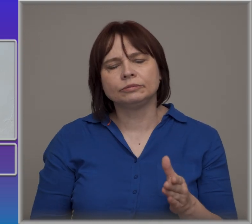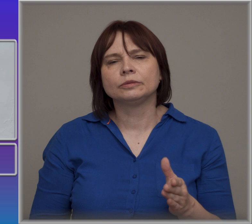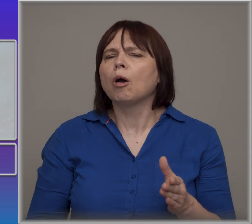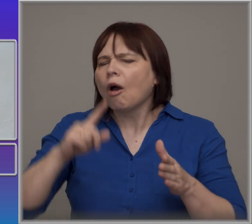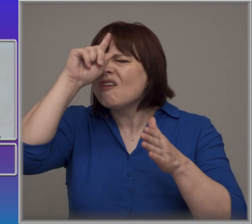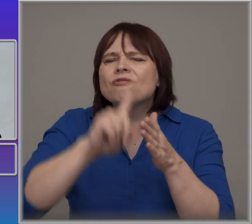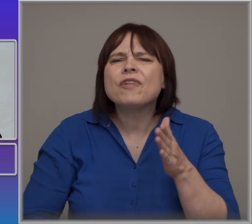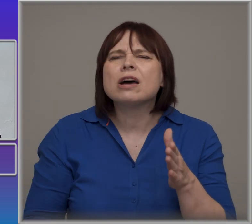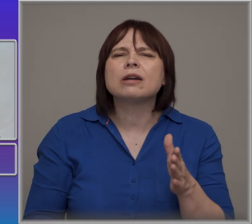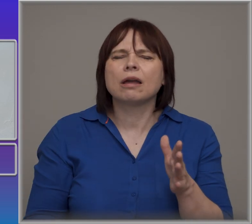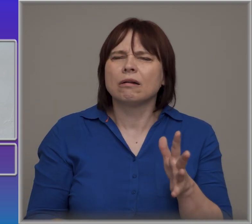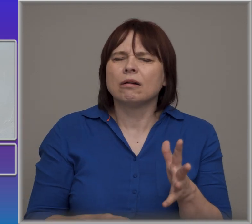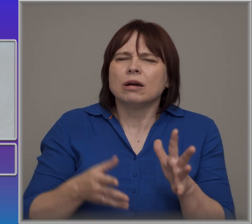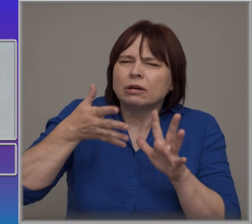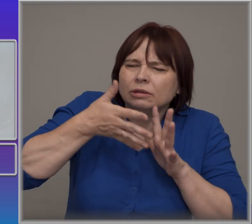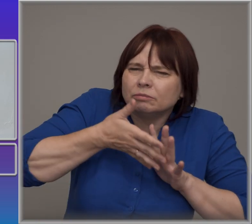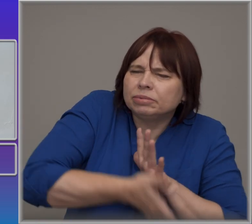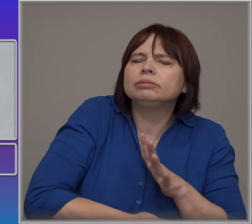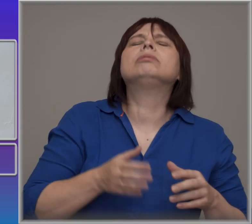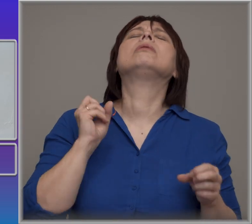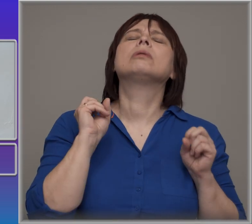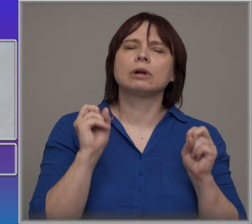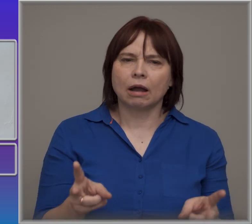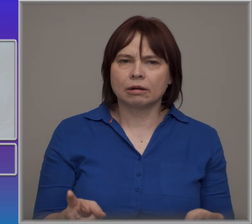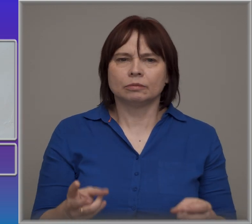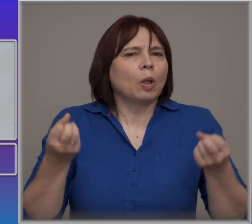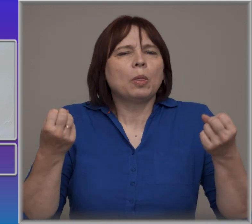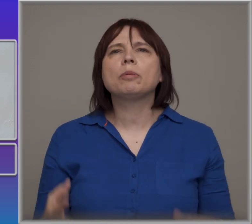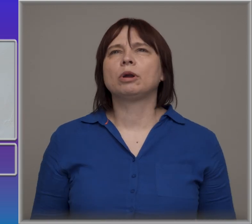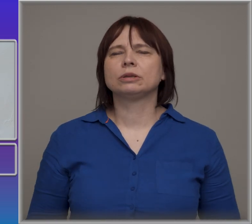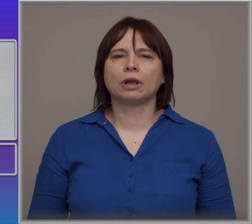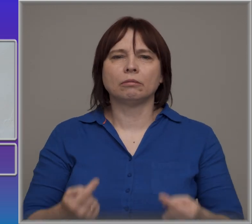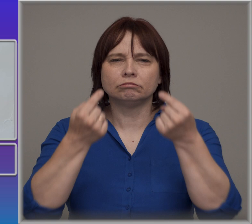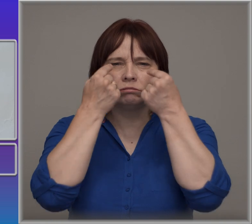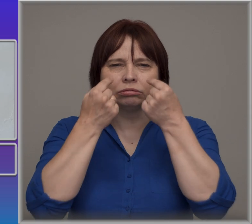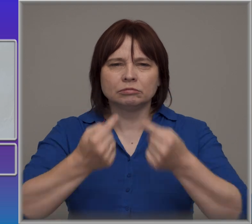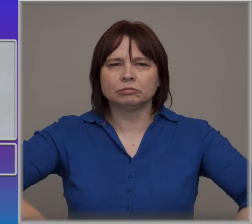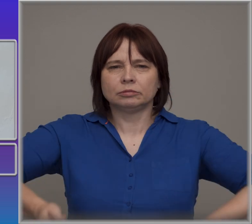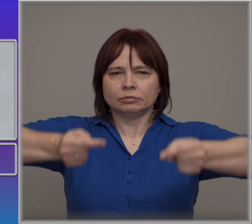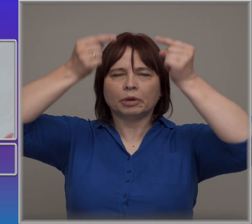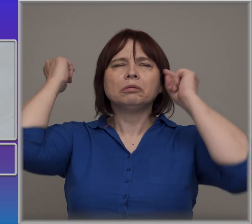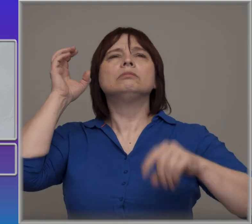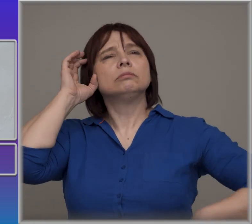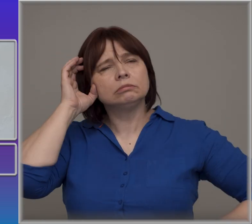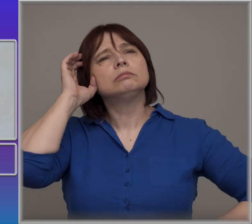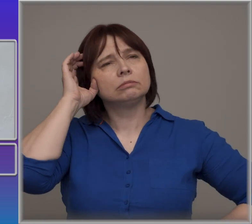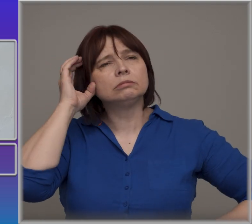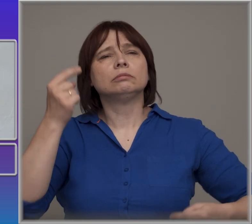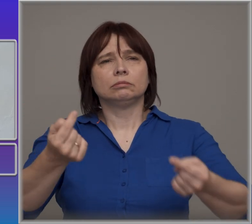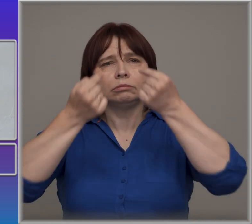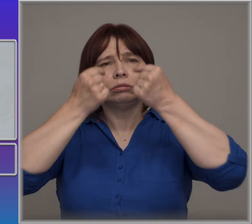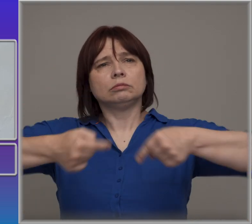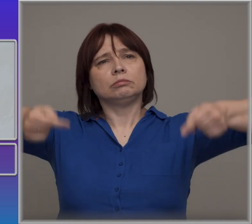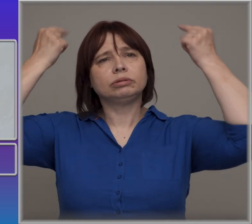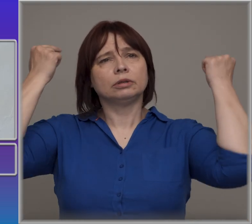собрание, услышать, и как Писание говорит, как подошел, посмотрел в зеркало, увидел природные черты лица